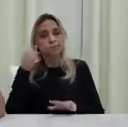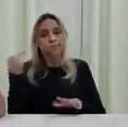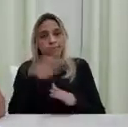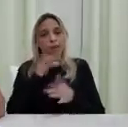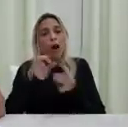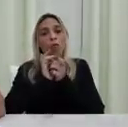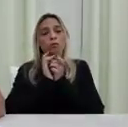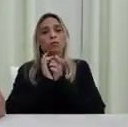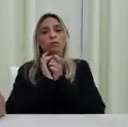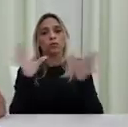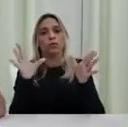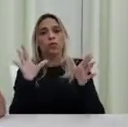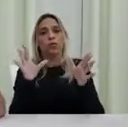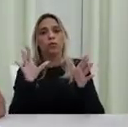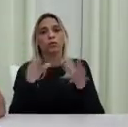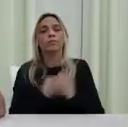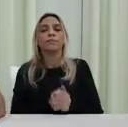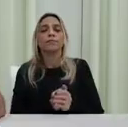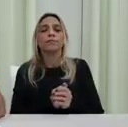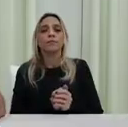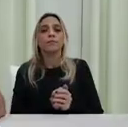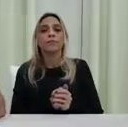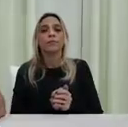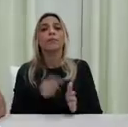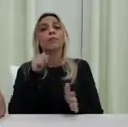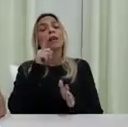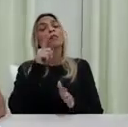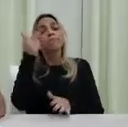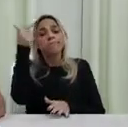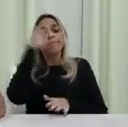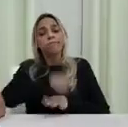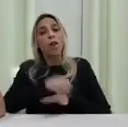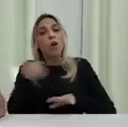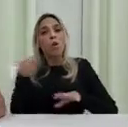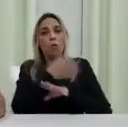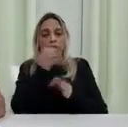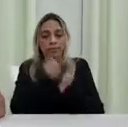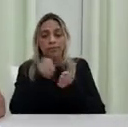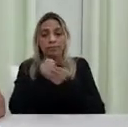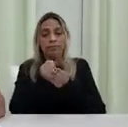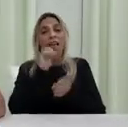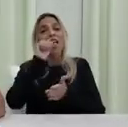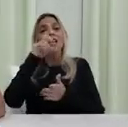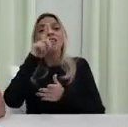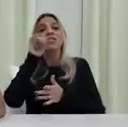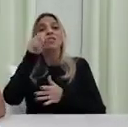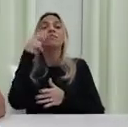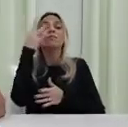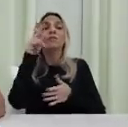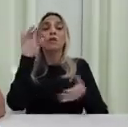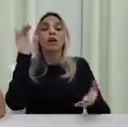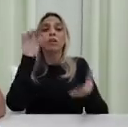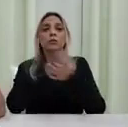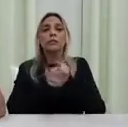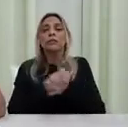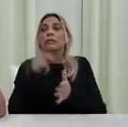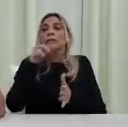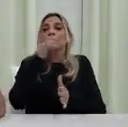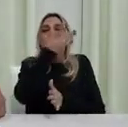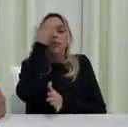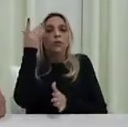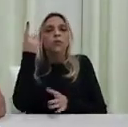autorizei, né, para que o Itamaraty renovasse o passaporte diplomático para o Edir Macedo e sua esposa. Apanhei até não querer mais. Agora deixa bem